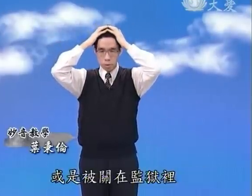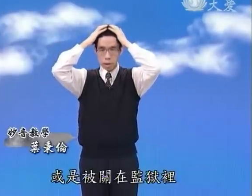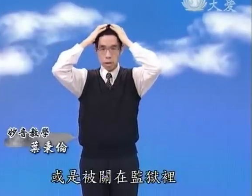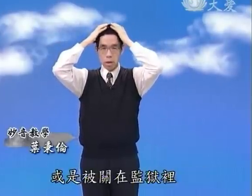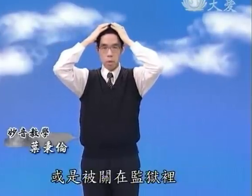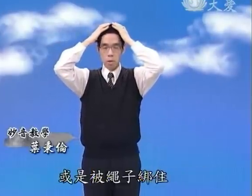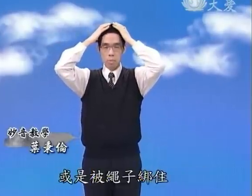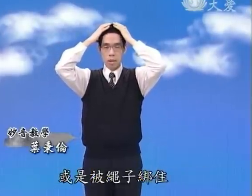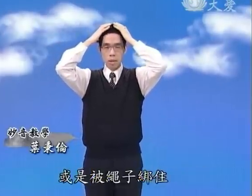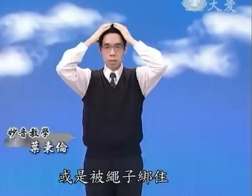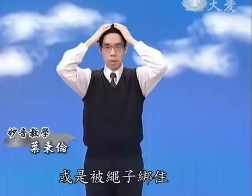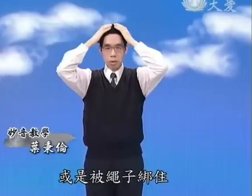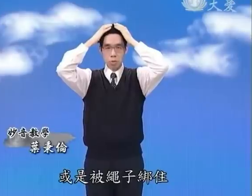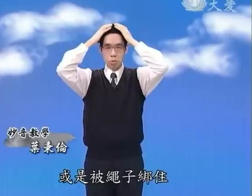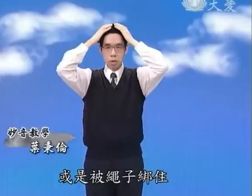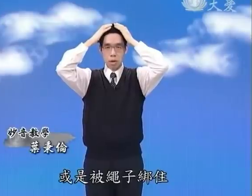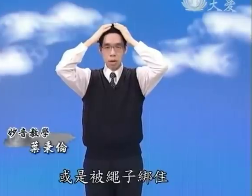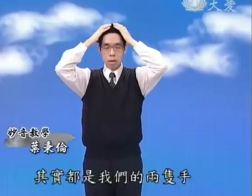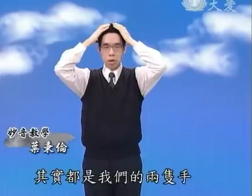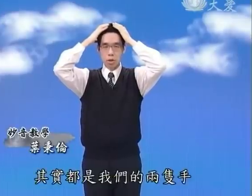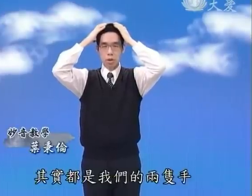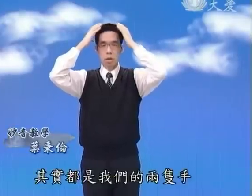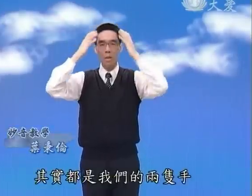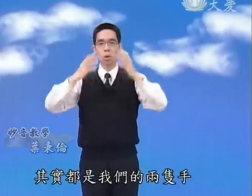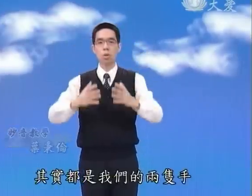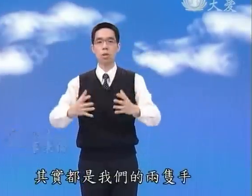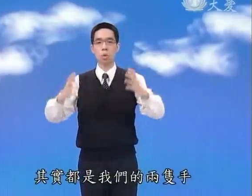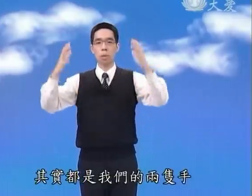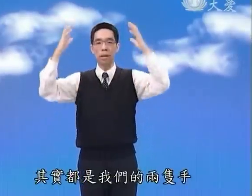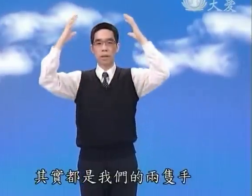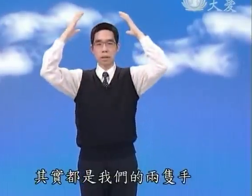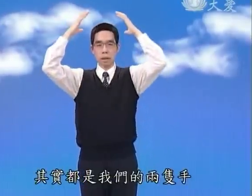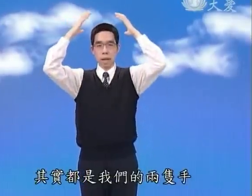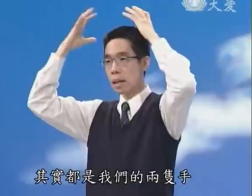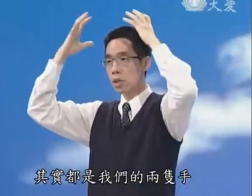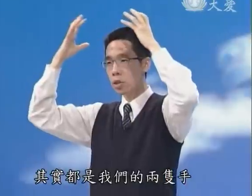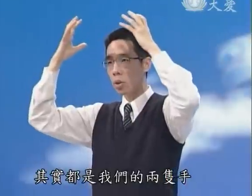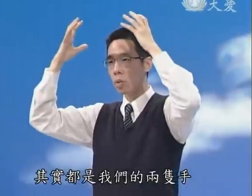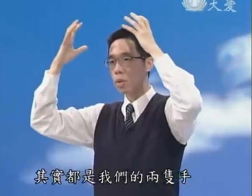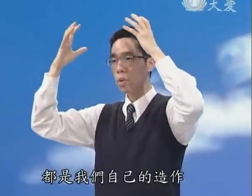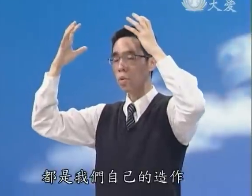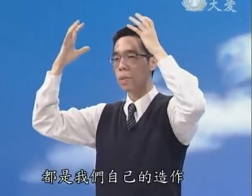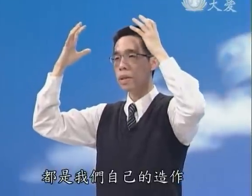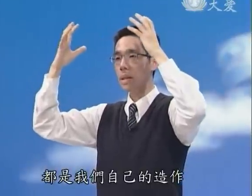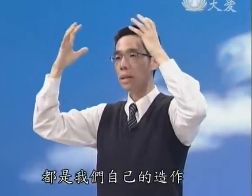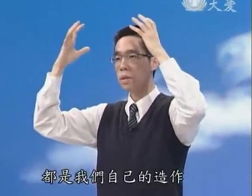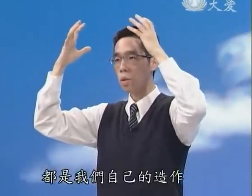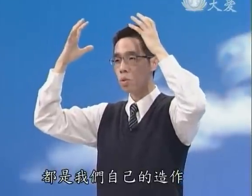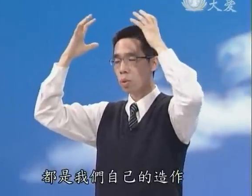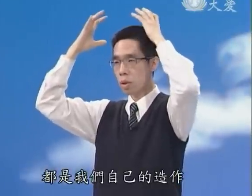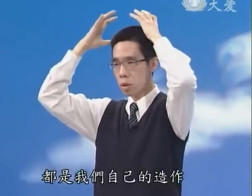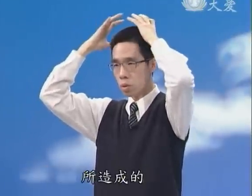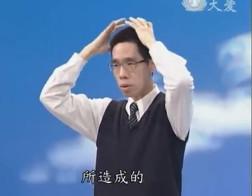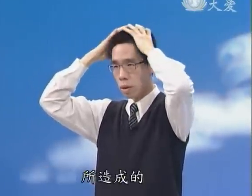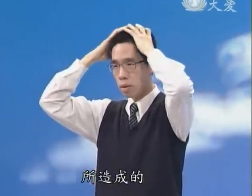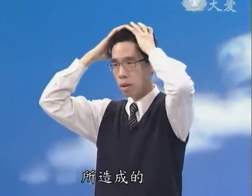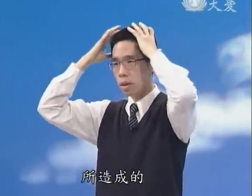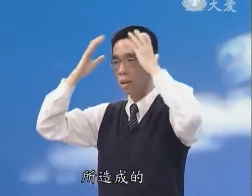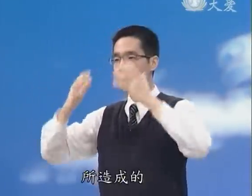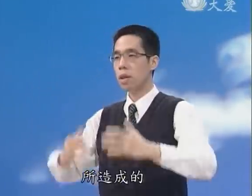里，或是被绳子绑住，其实都是我们的两只手，都是我们自己的造作所造成的。